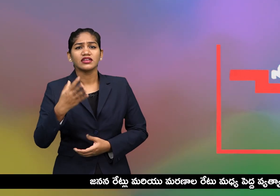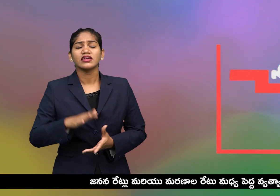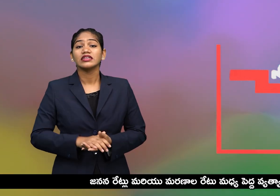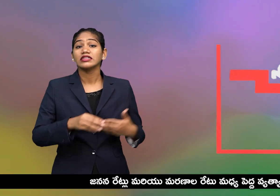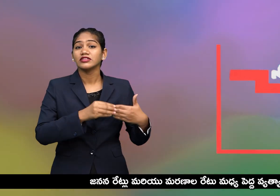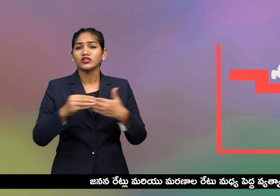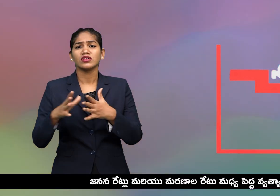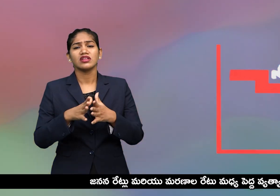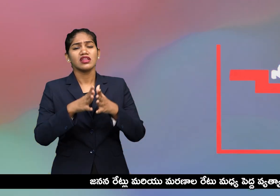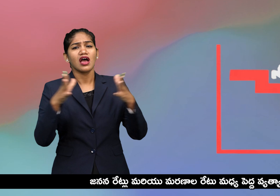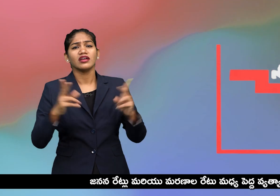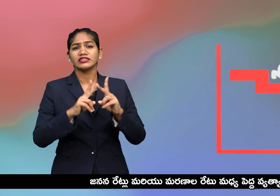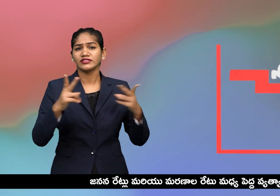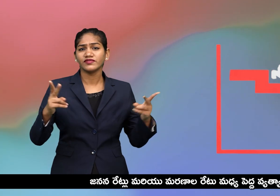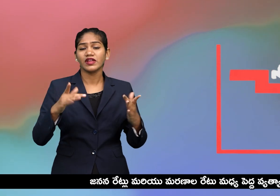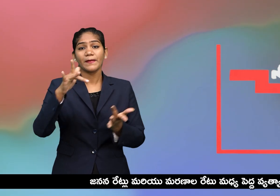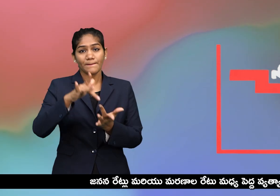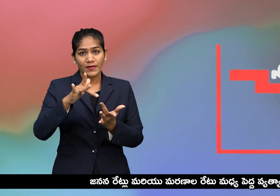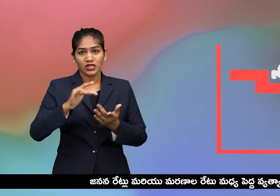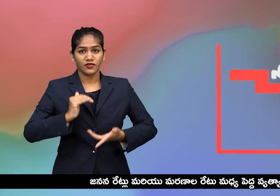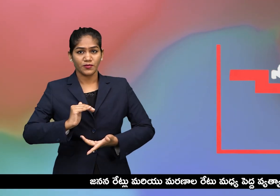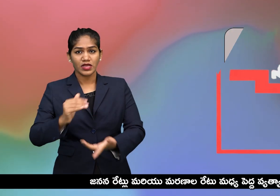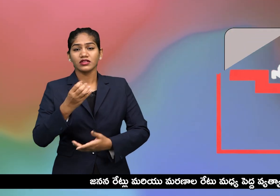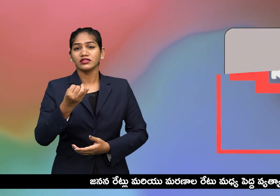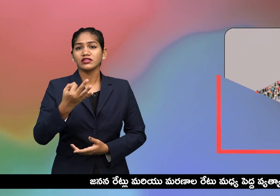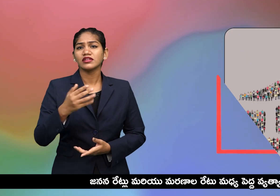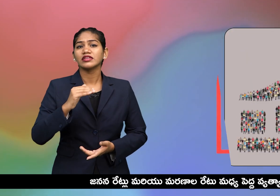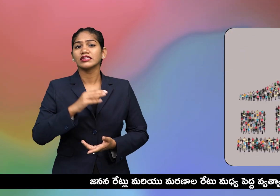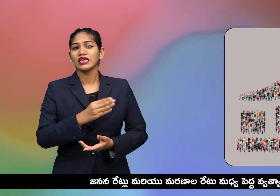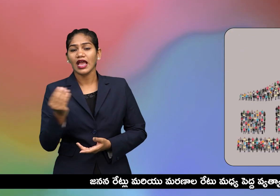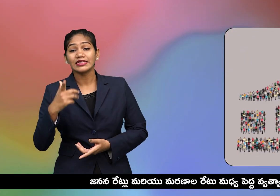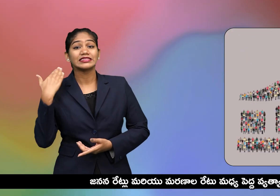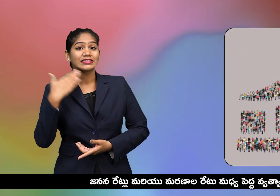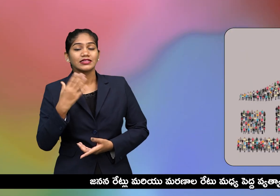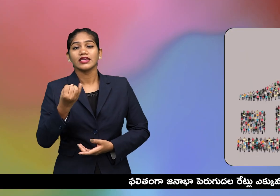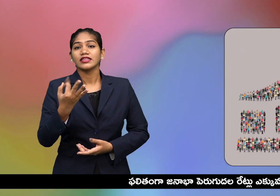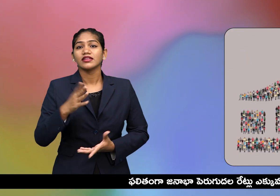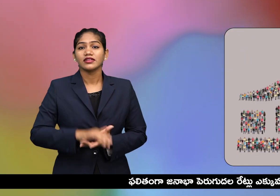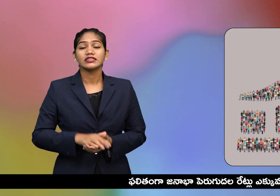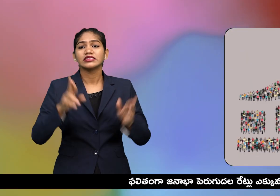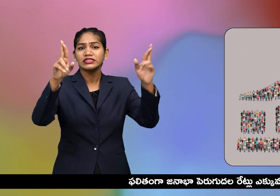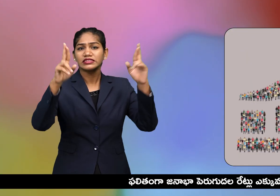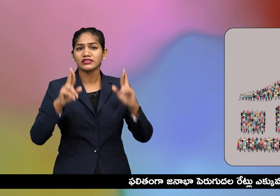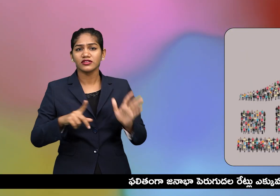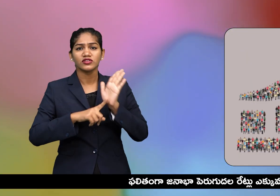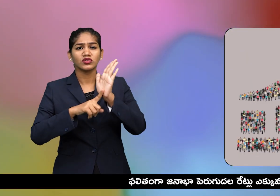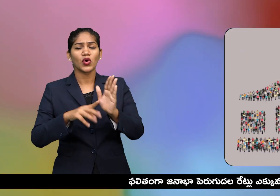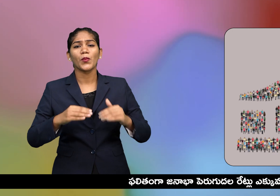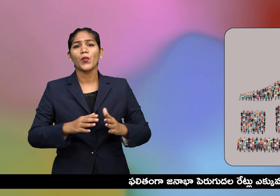మరియు మరణాల రేటు మధ్య పెద్ద వ్యత్యాసానికి దారితీసింది. ఫలితంగా జనాభా పెరుగుదల